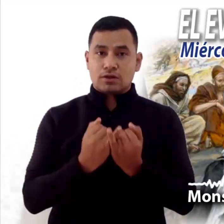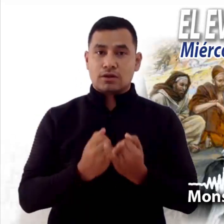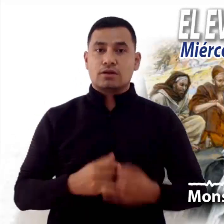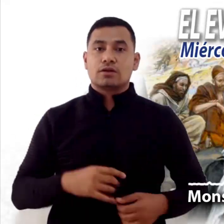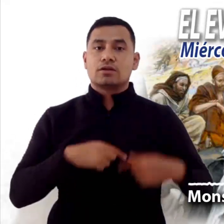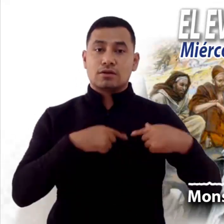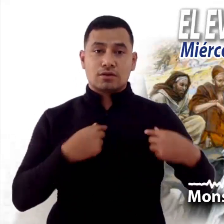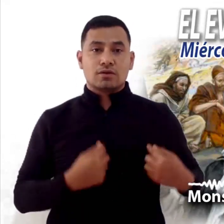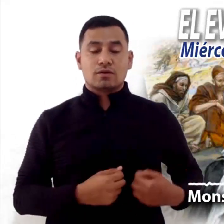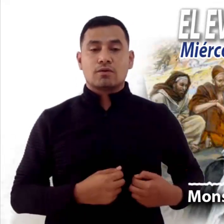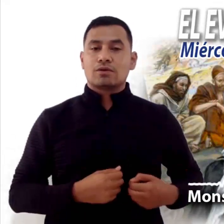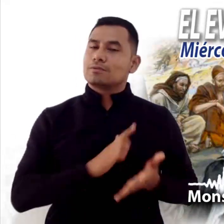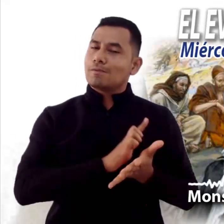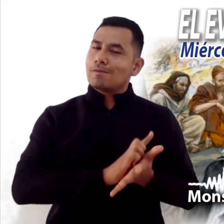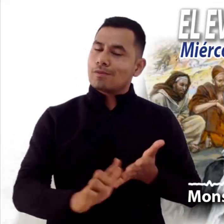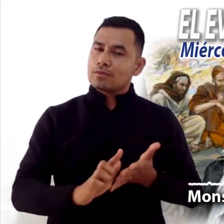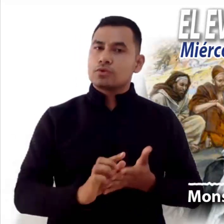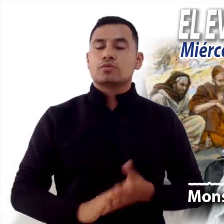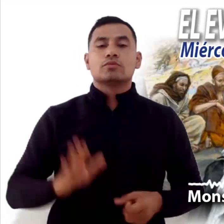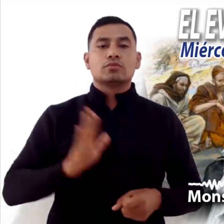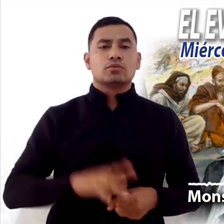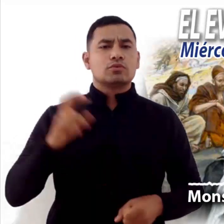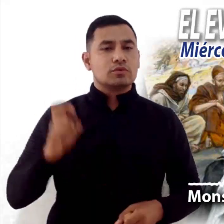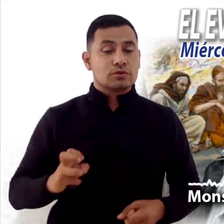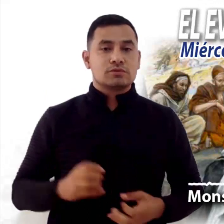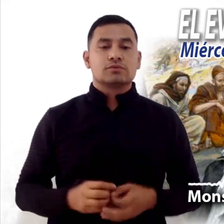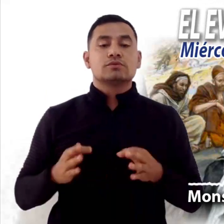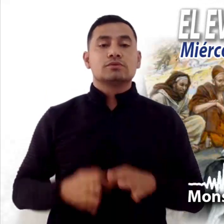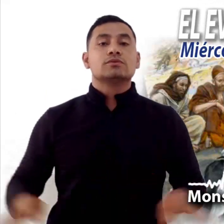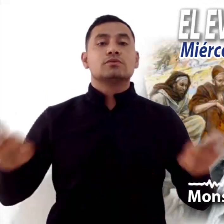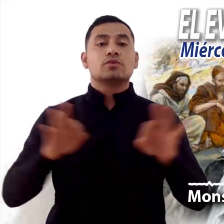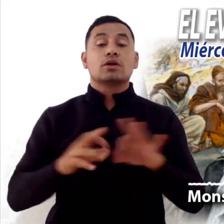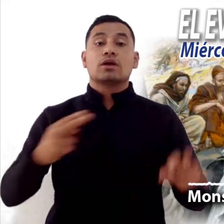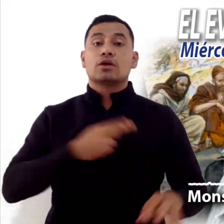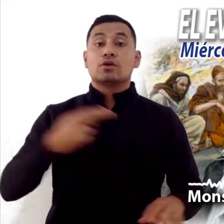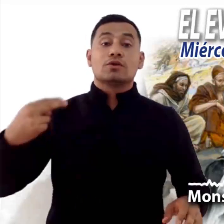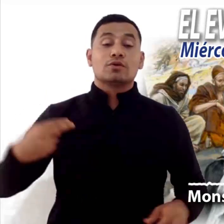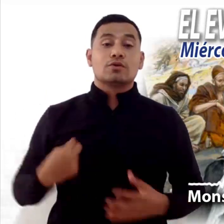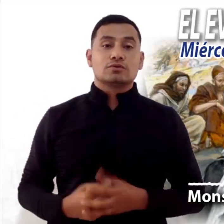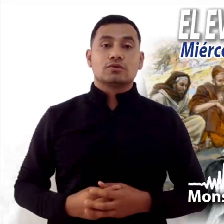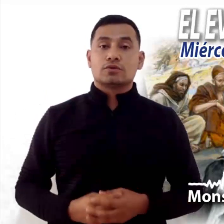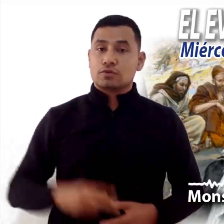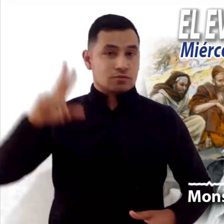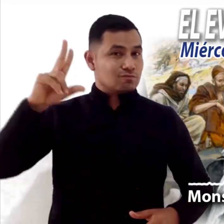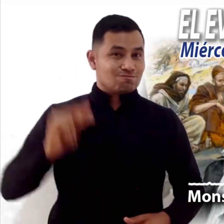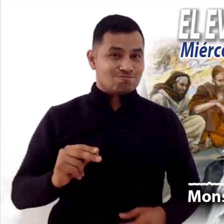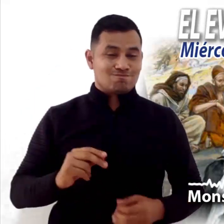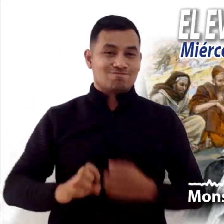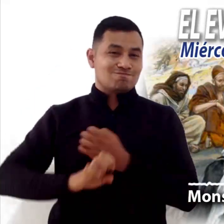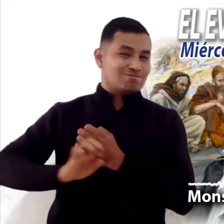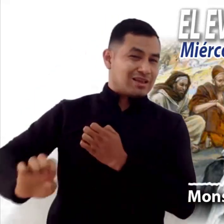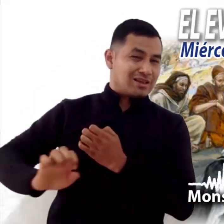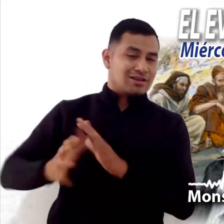la bondad, del ayuno, de la oración. Hoy quizás estos valores queden atrás, pero no ha quedado atrás